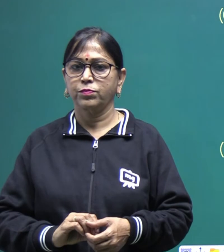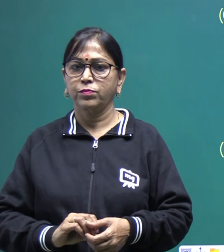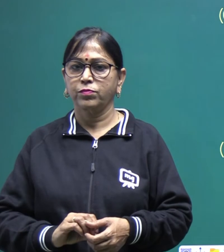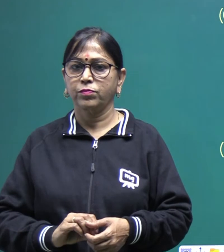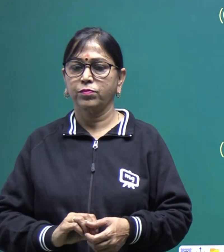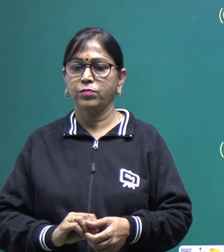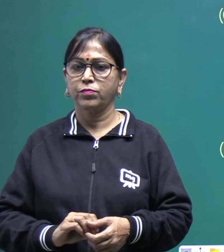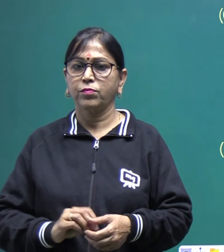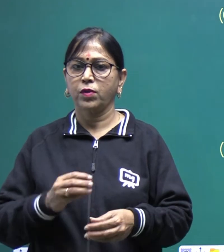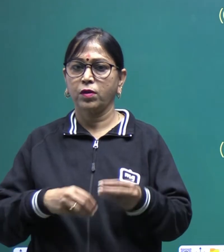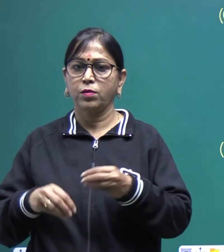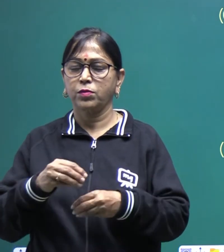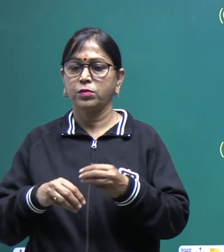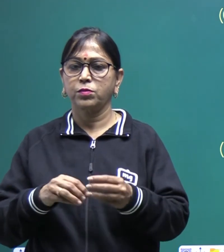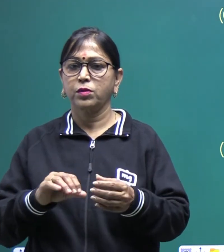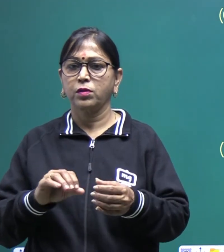आपस में संयोग कर